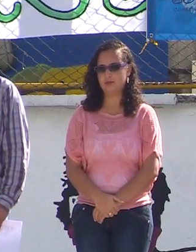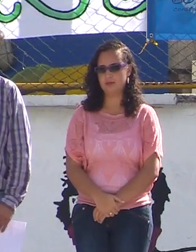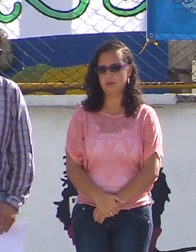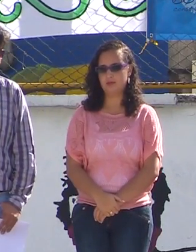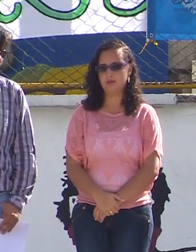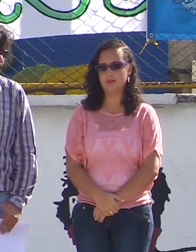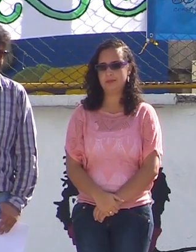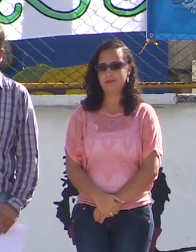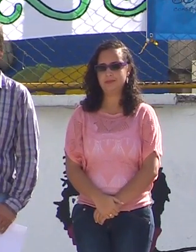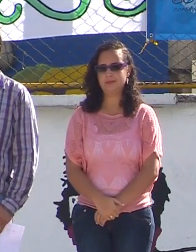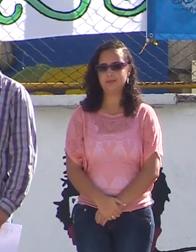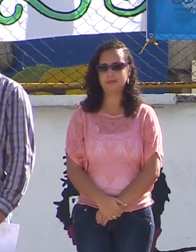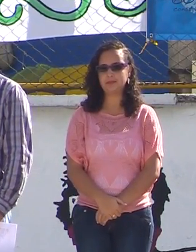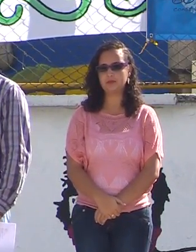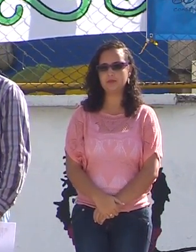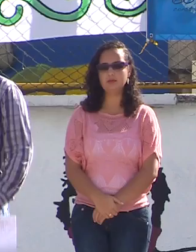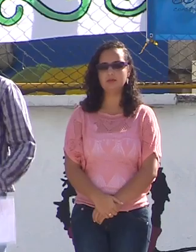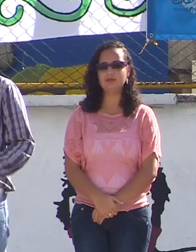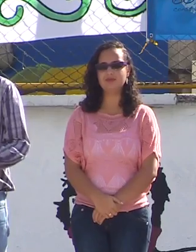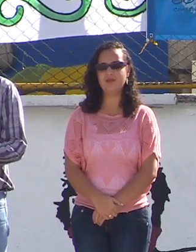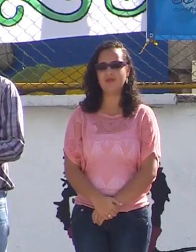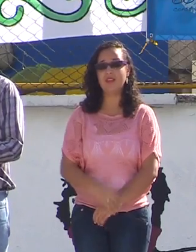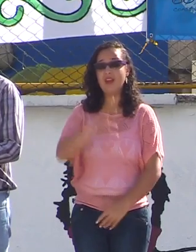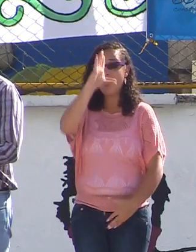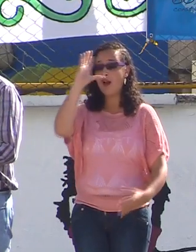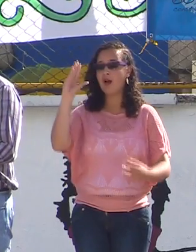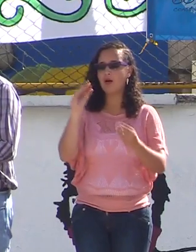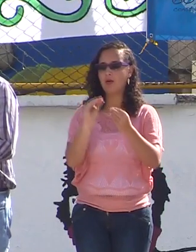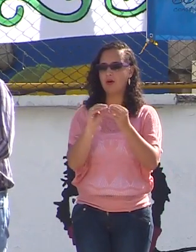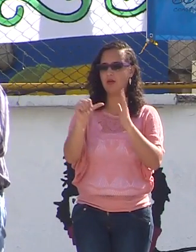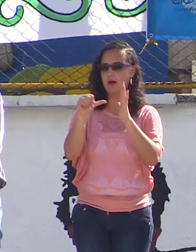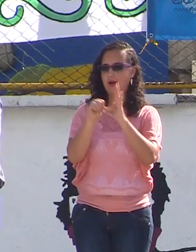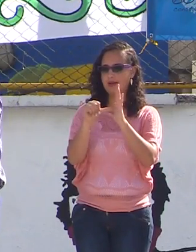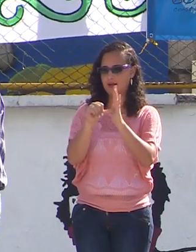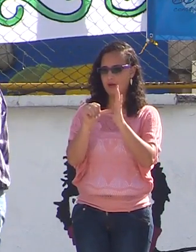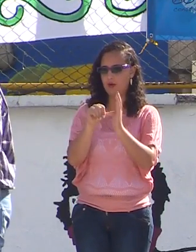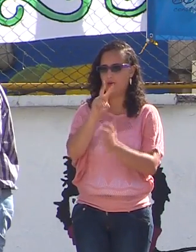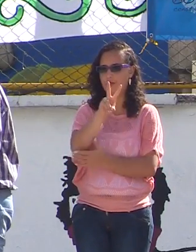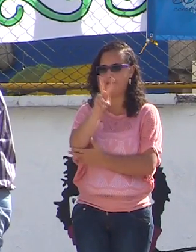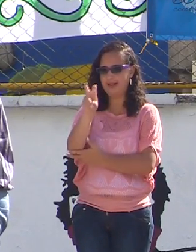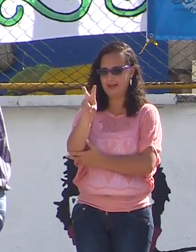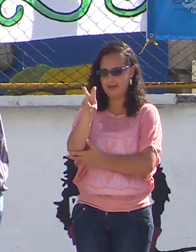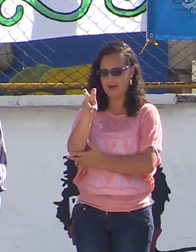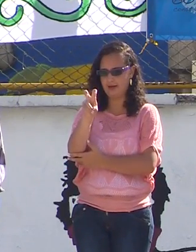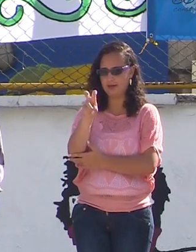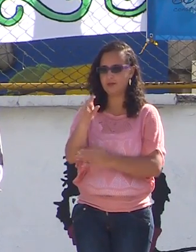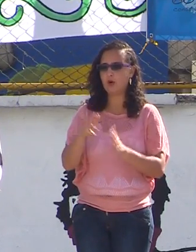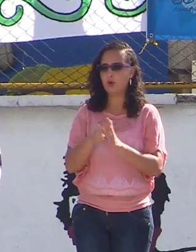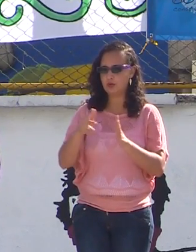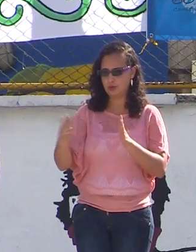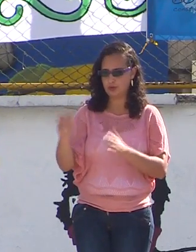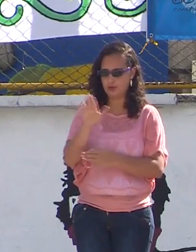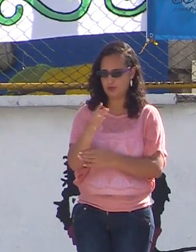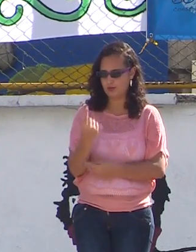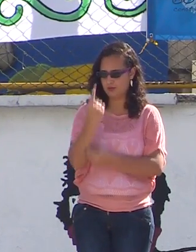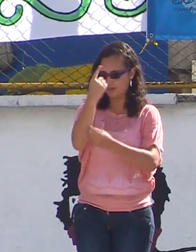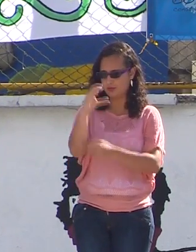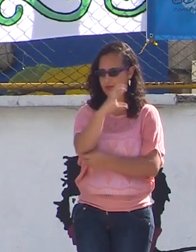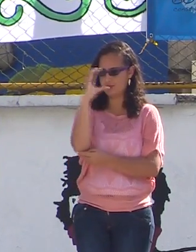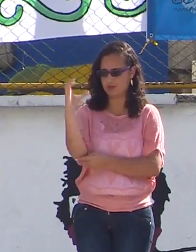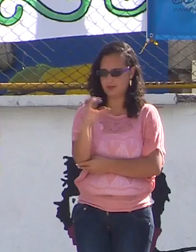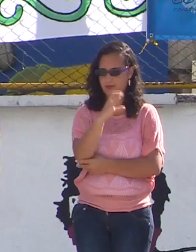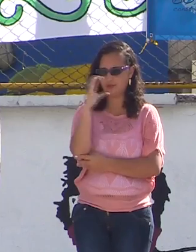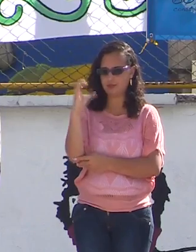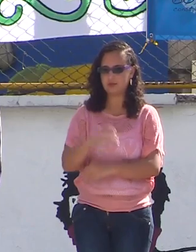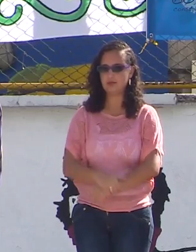que de conformidad con el artículo 27 de la Constitución Política, le corresponde